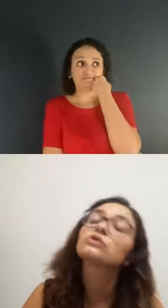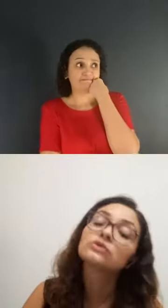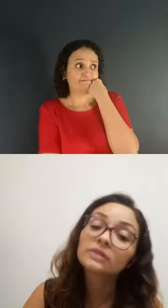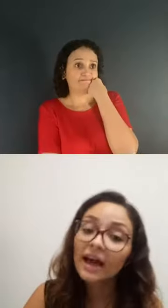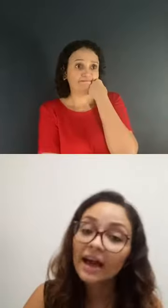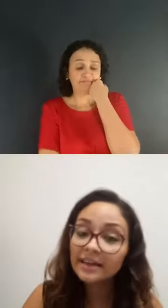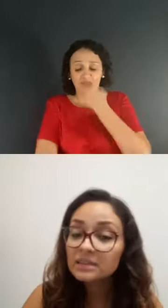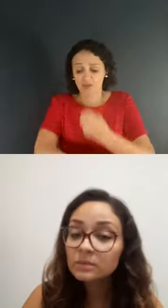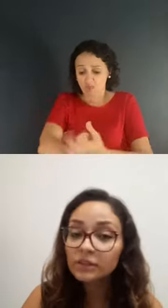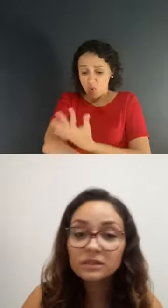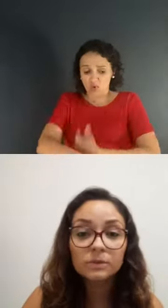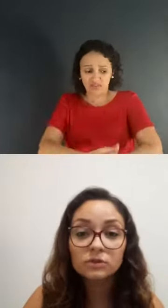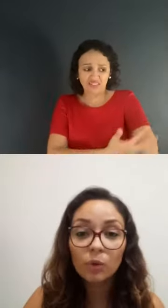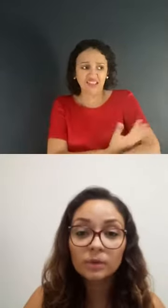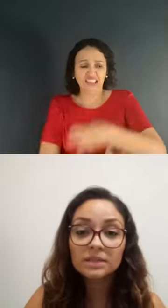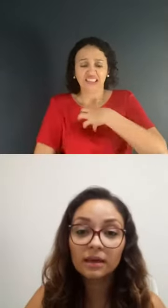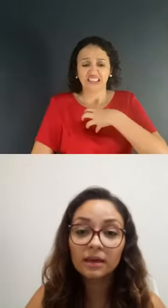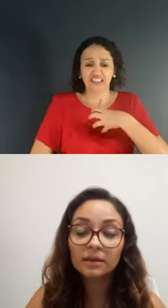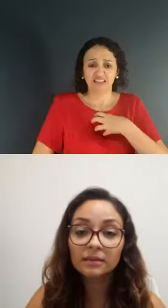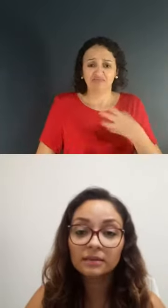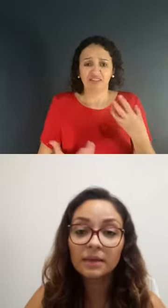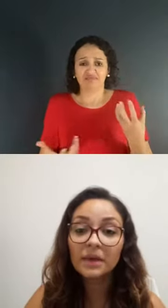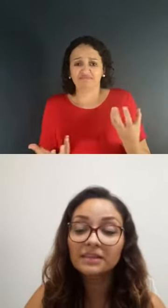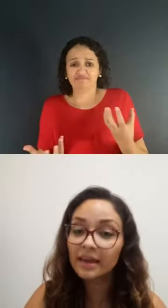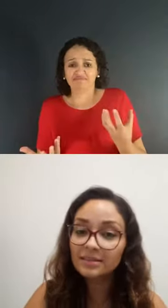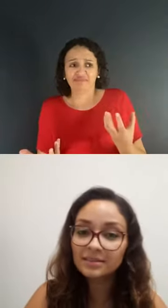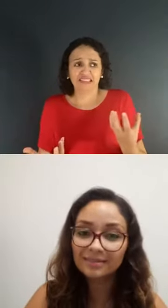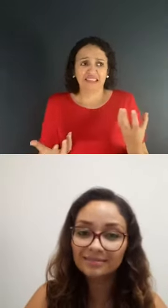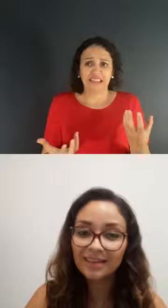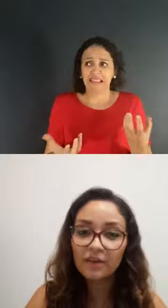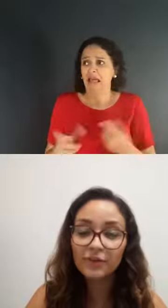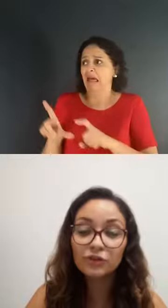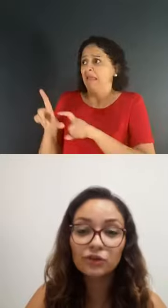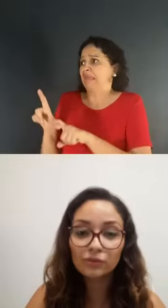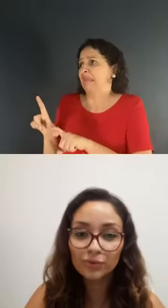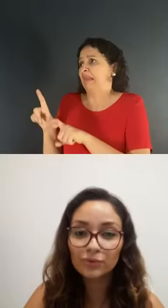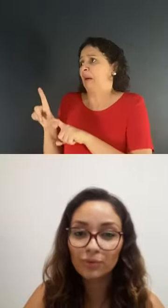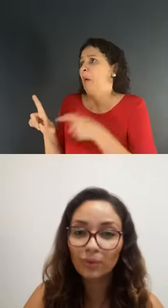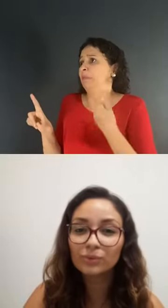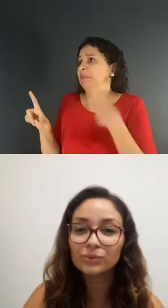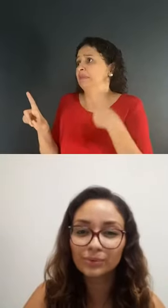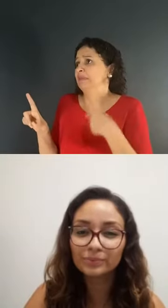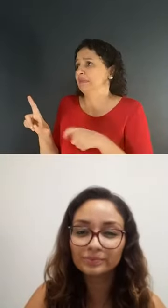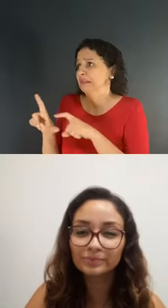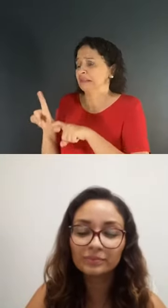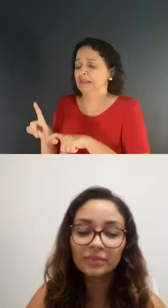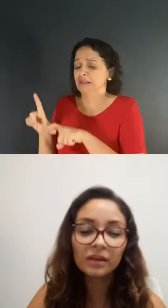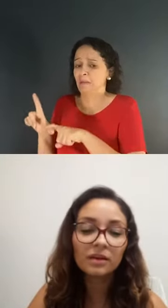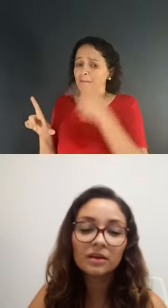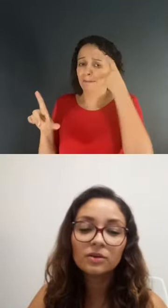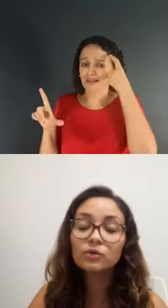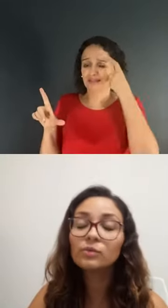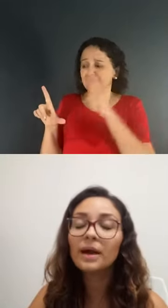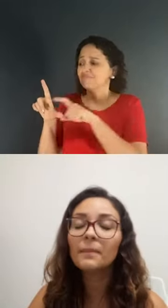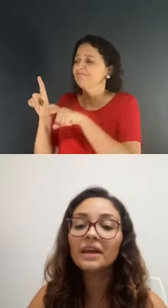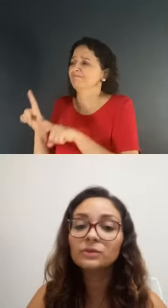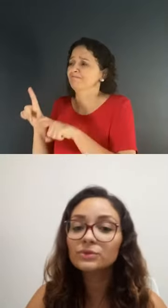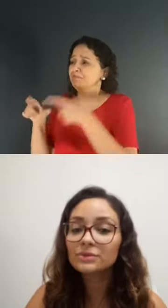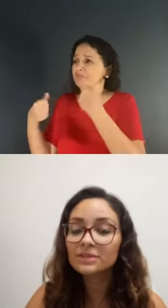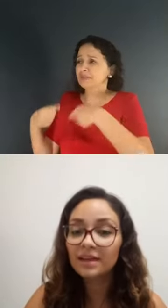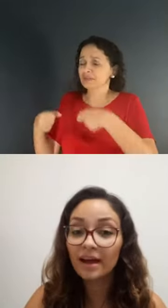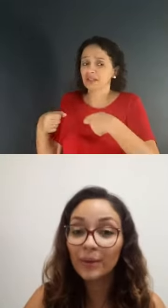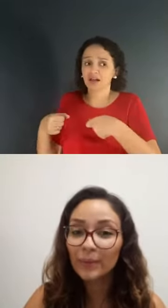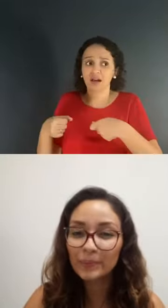Questões emocionais, muitas pessoas têm dependência afetiva de outro,